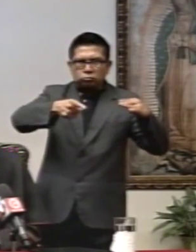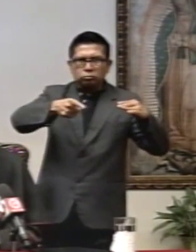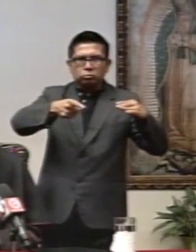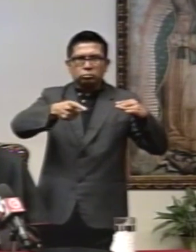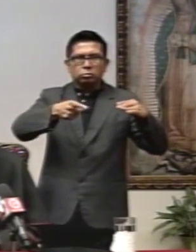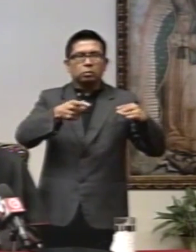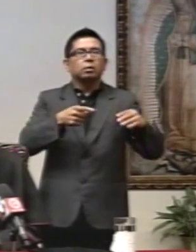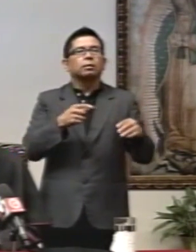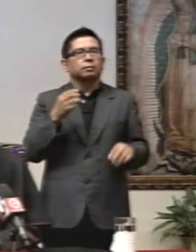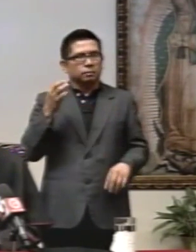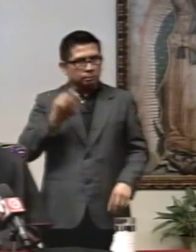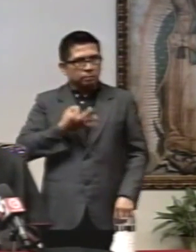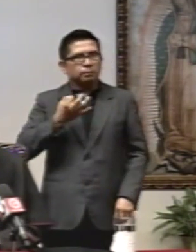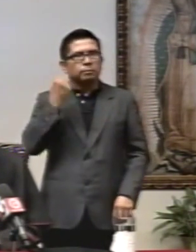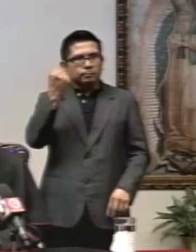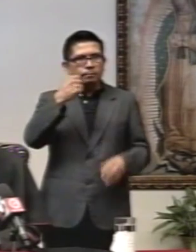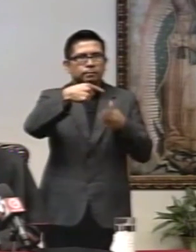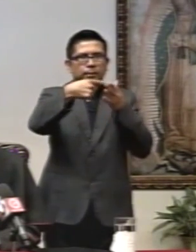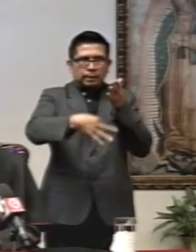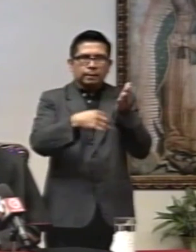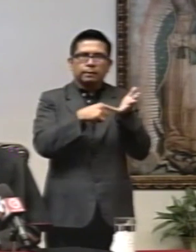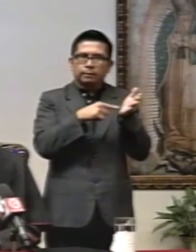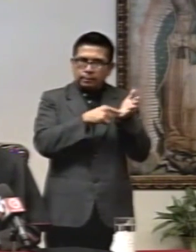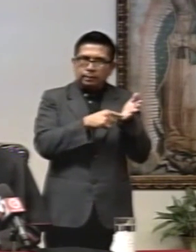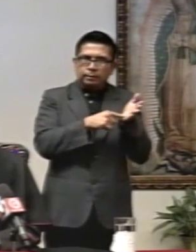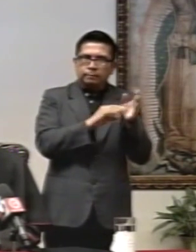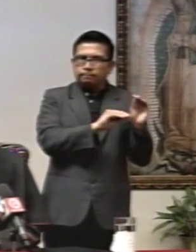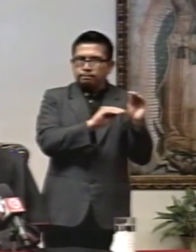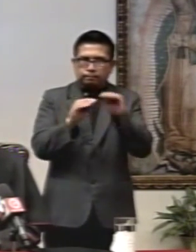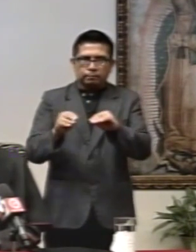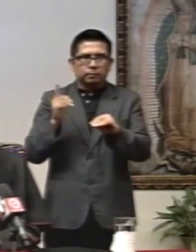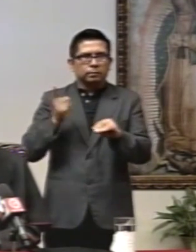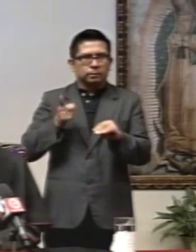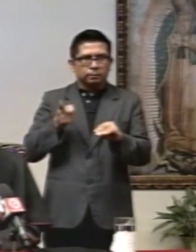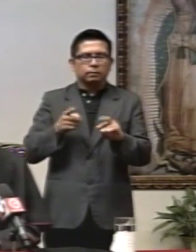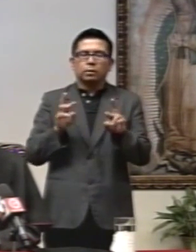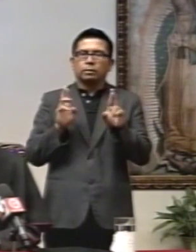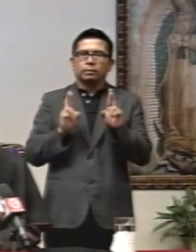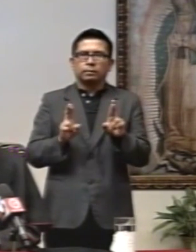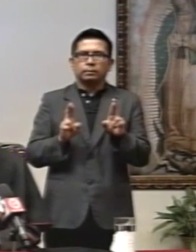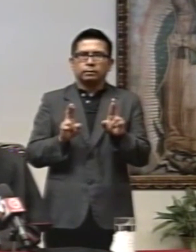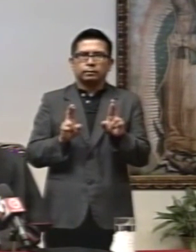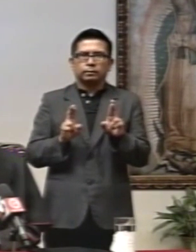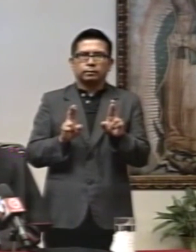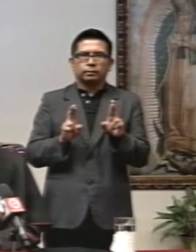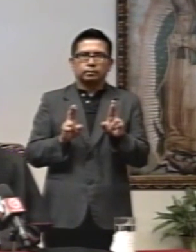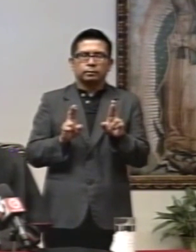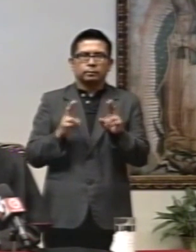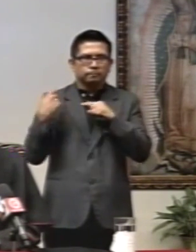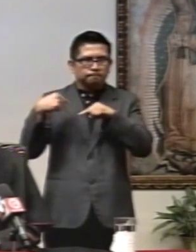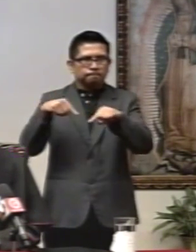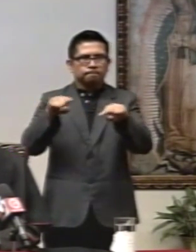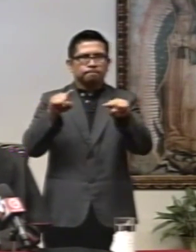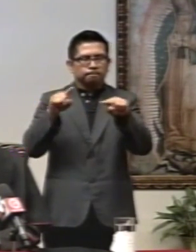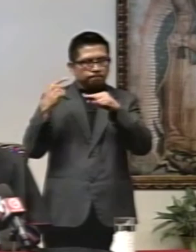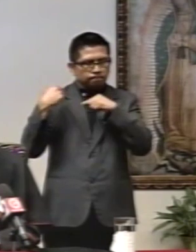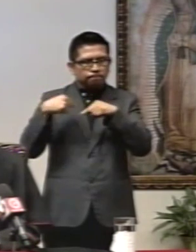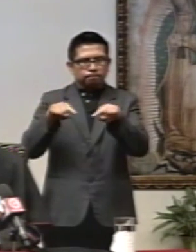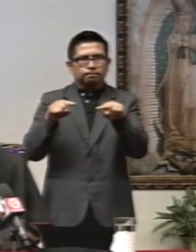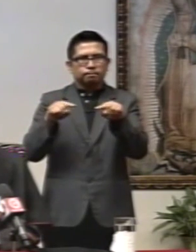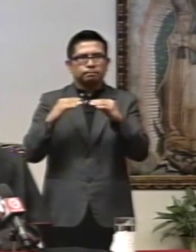por supuesto, es la ley. Es la ley. Ojalá que sí, que se le dé seguimiento